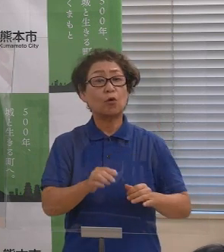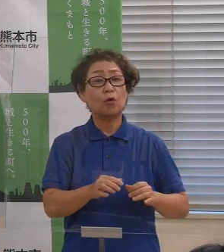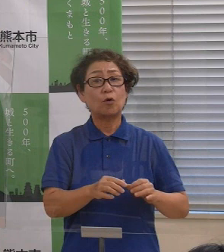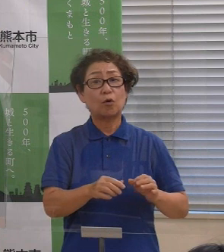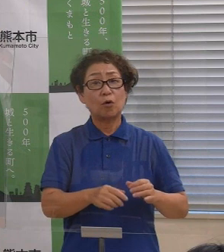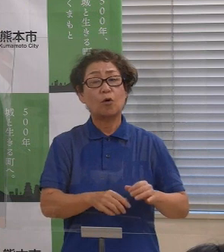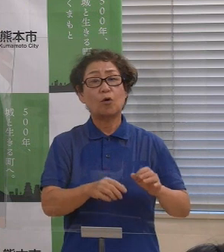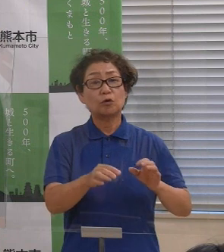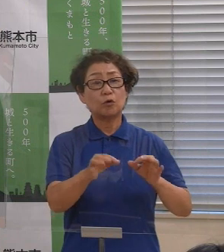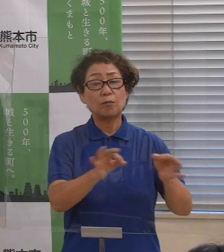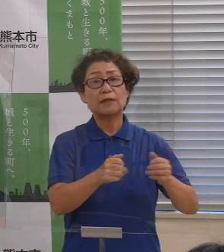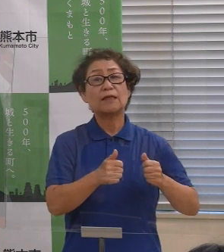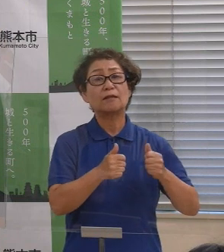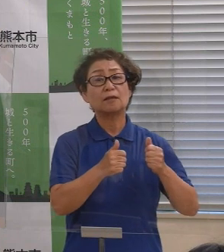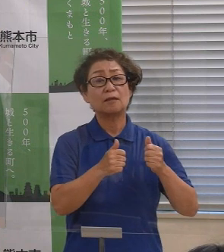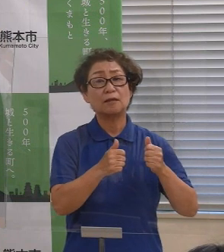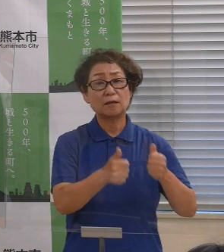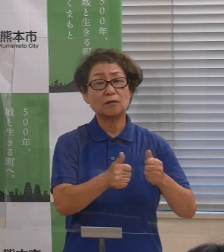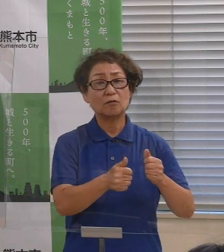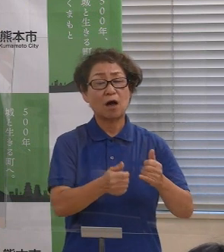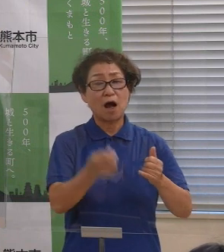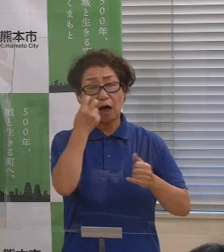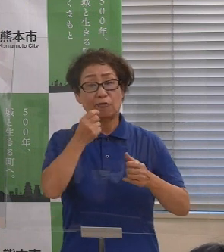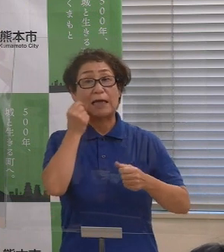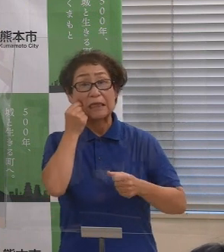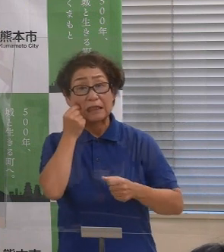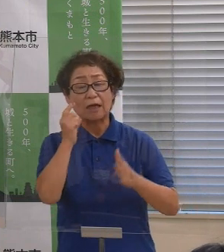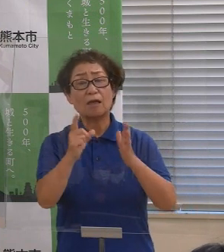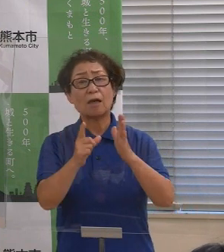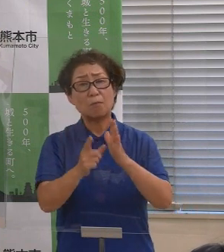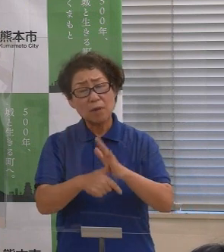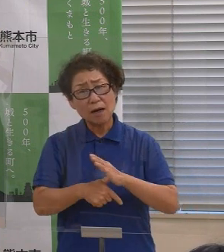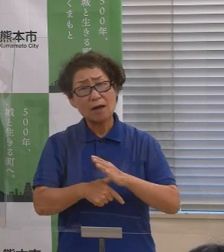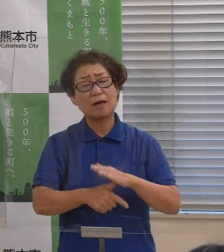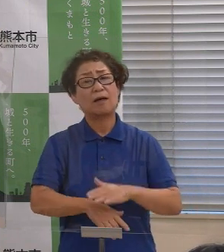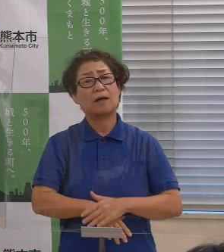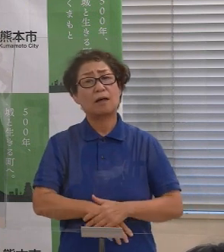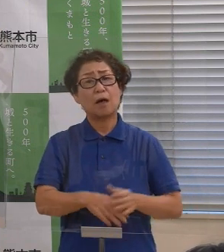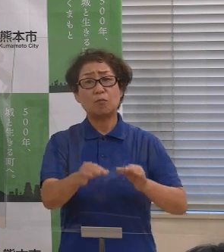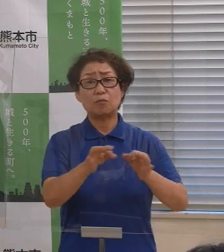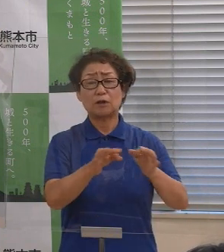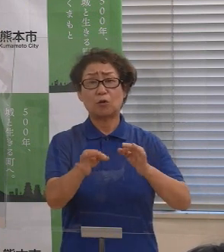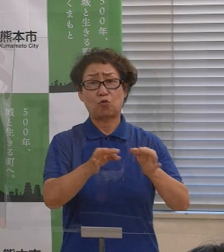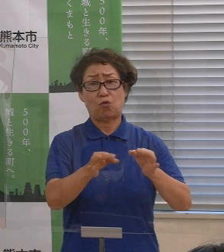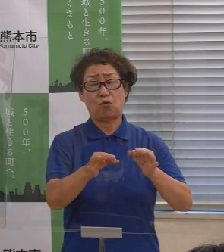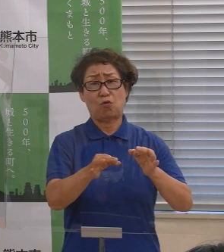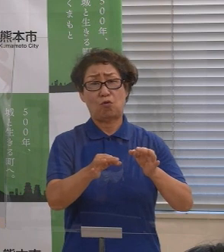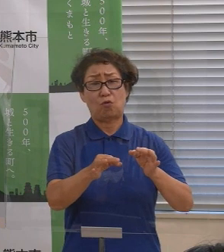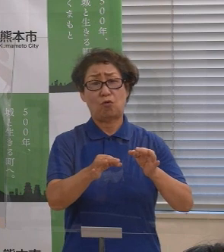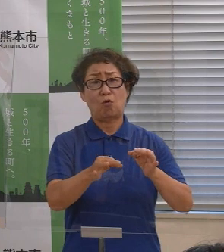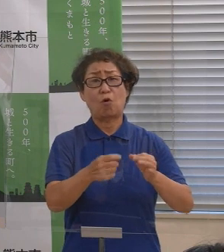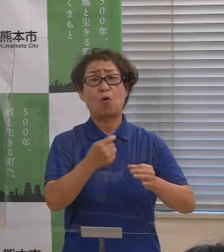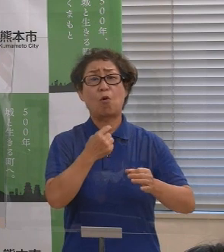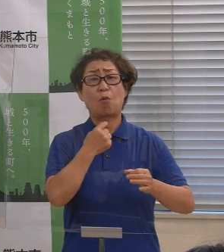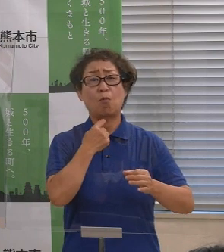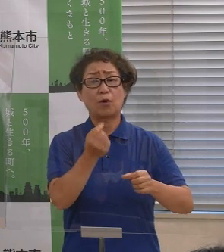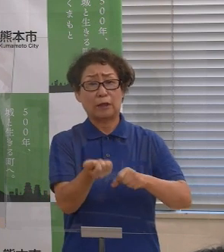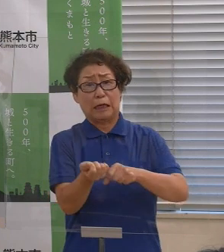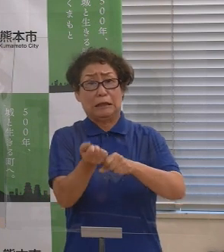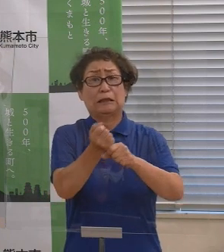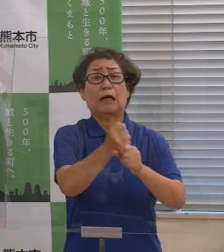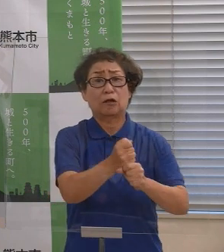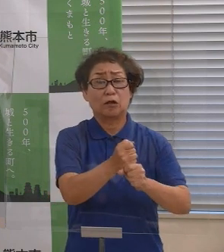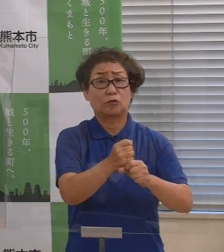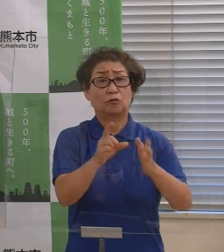々が確認がされないことによってですね、やはり店舗をもうまた再開するとかっ